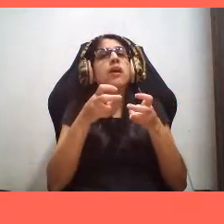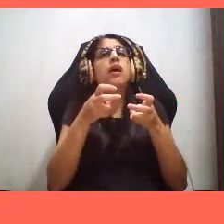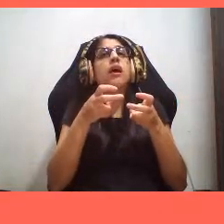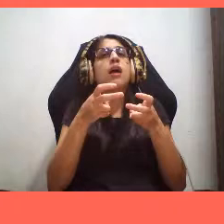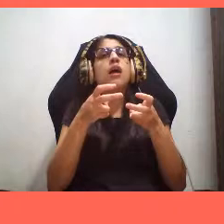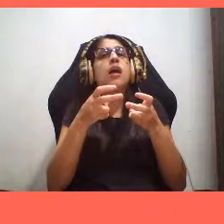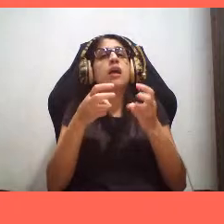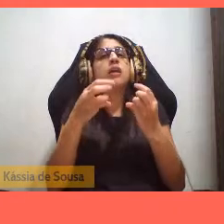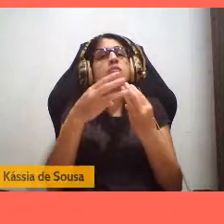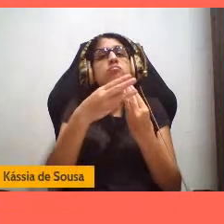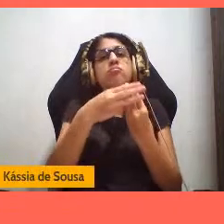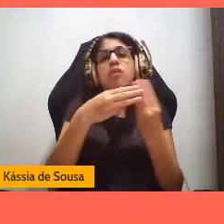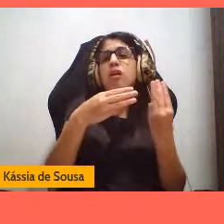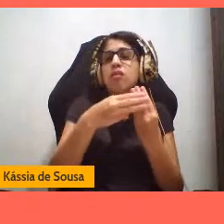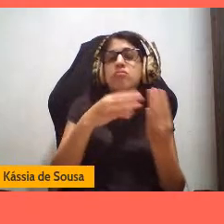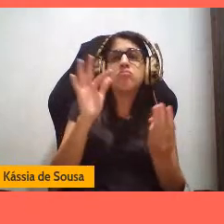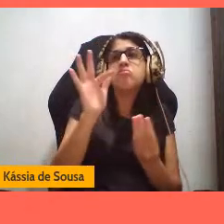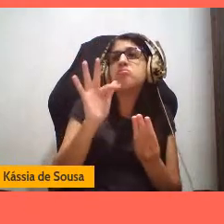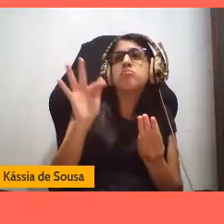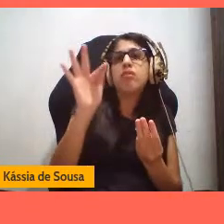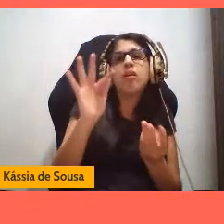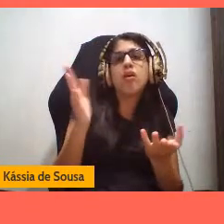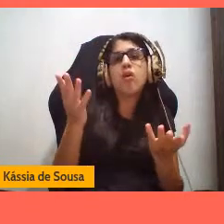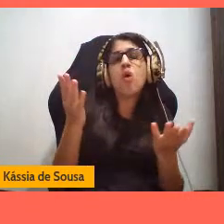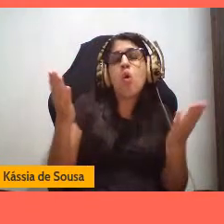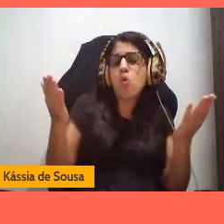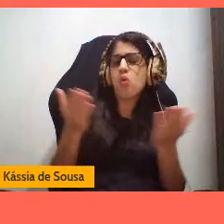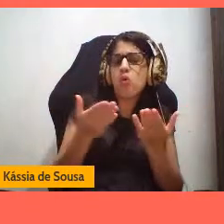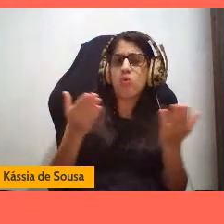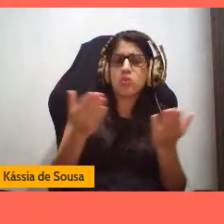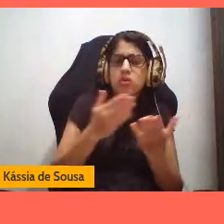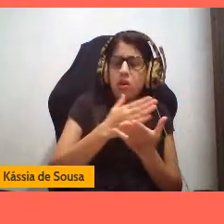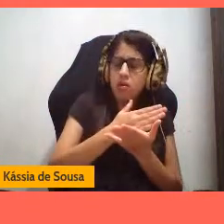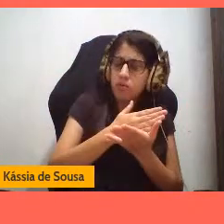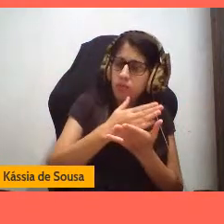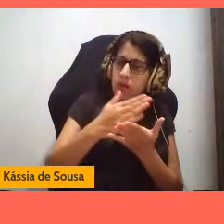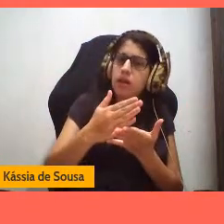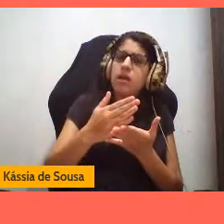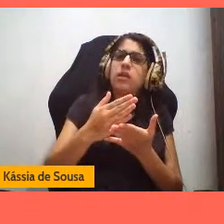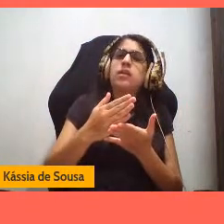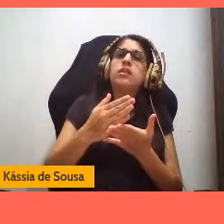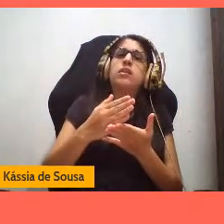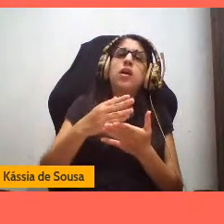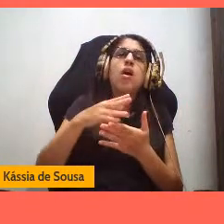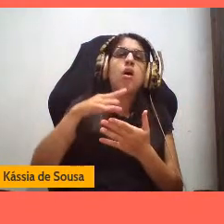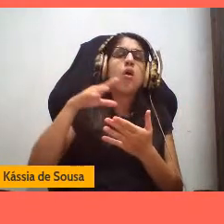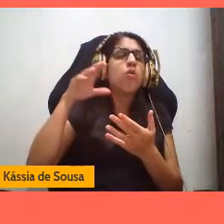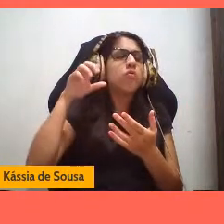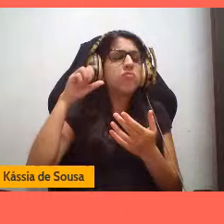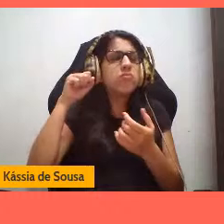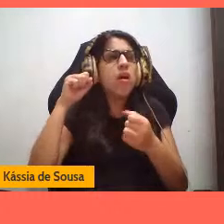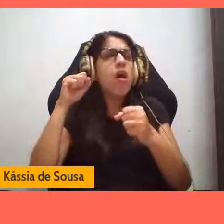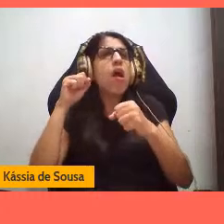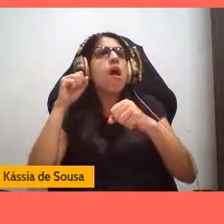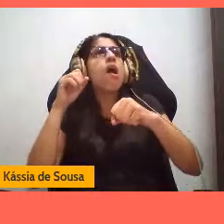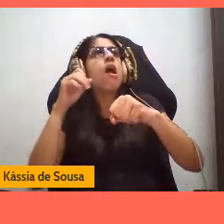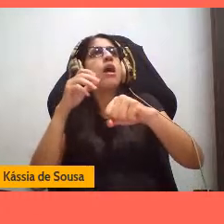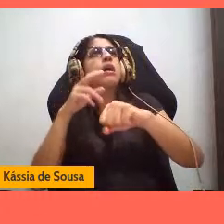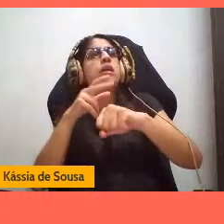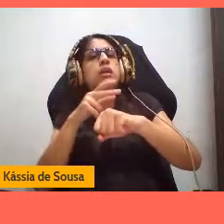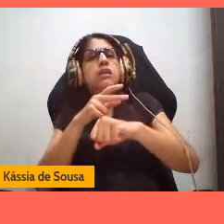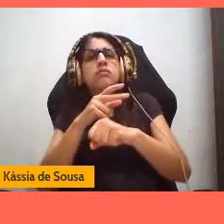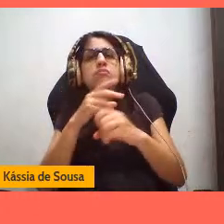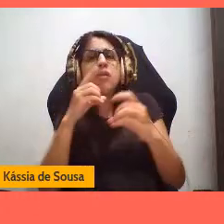instituição. Hoje a gente já começa a ouvir depoimentos como esse e a gente começa a ter